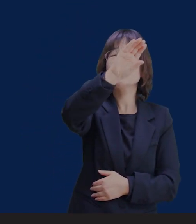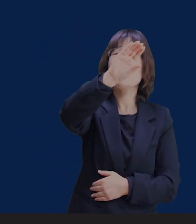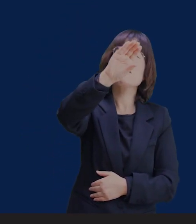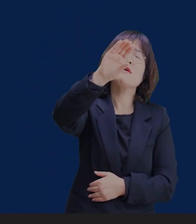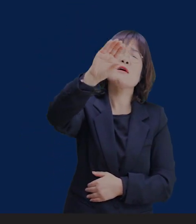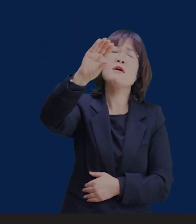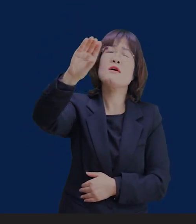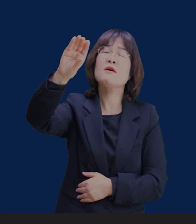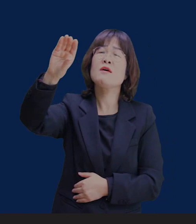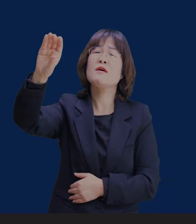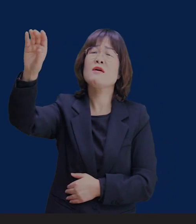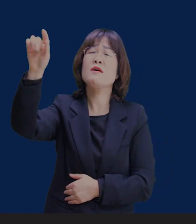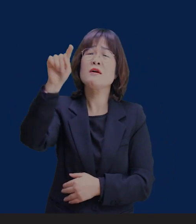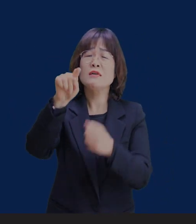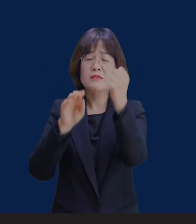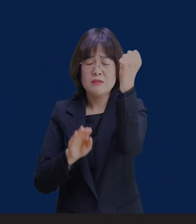십자가,